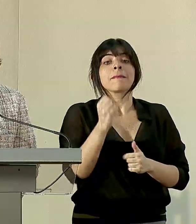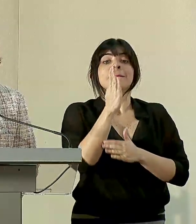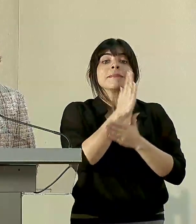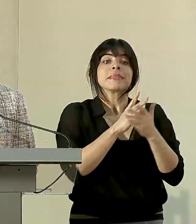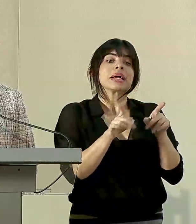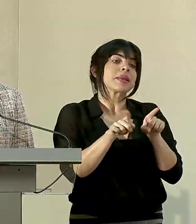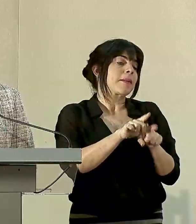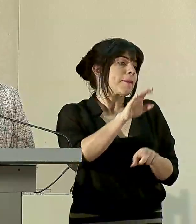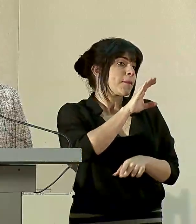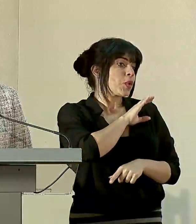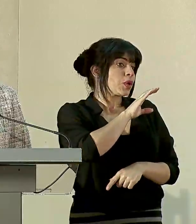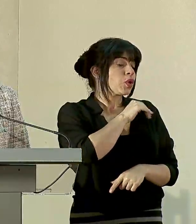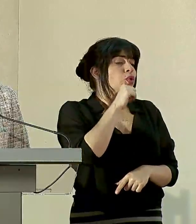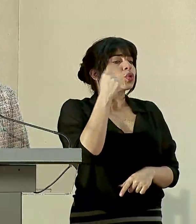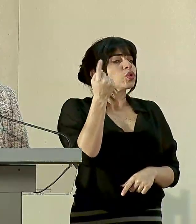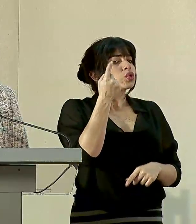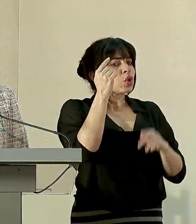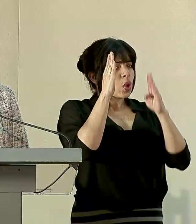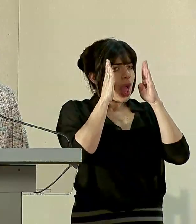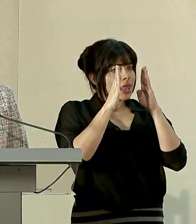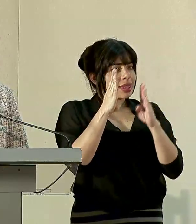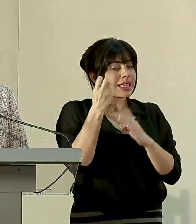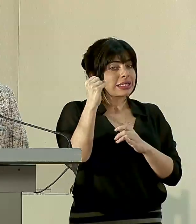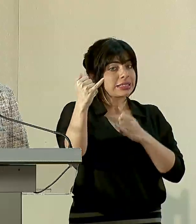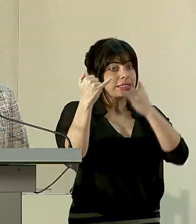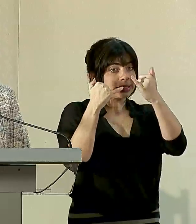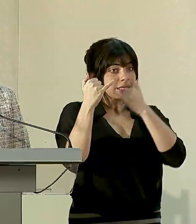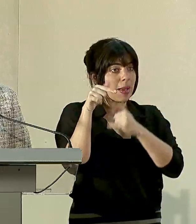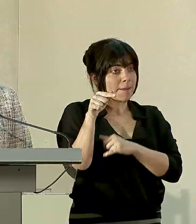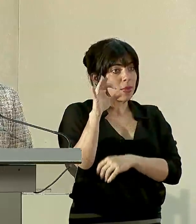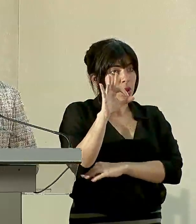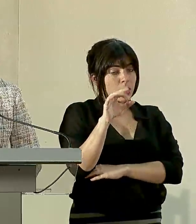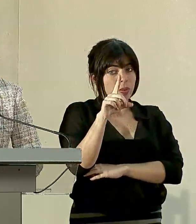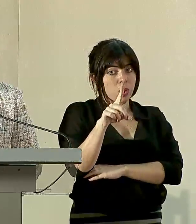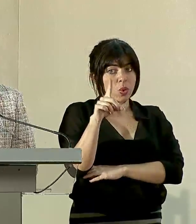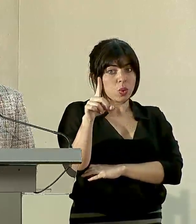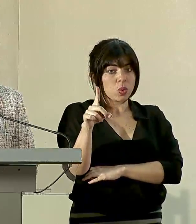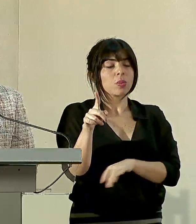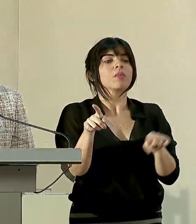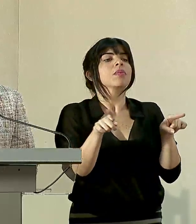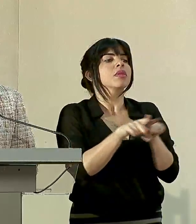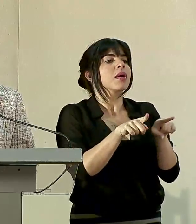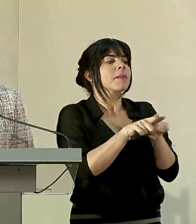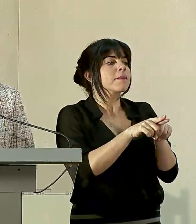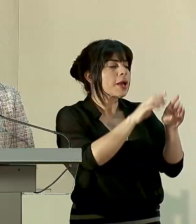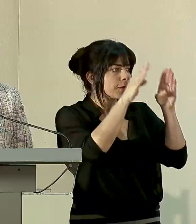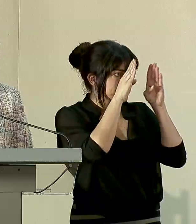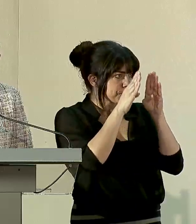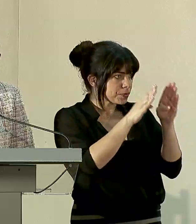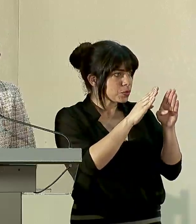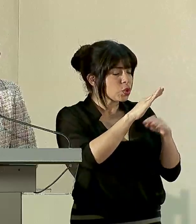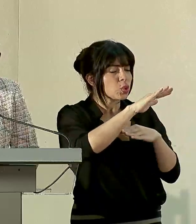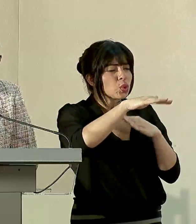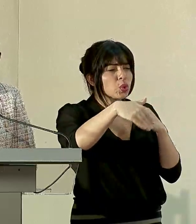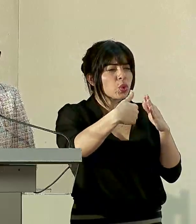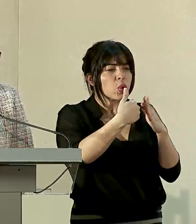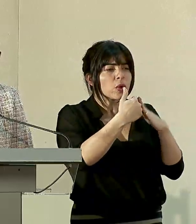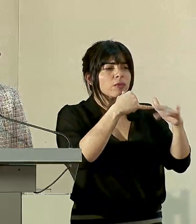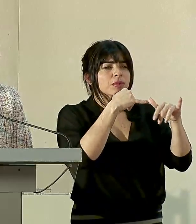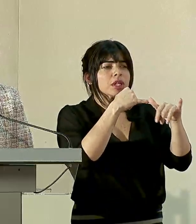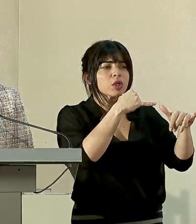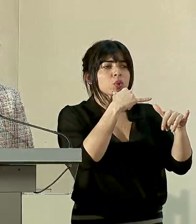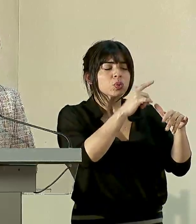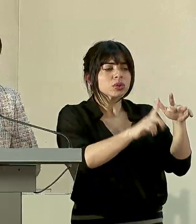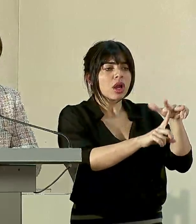Fuerza Pública no solo atendería llamadas a través del 911, sino que atenderíamos todas las denuncias